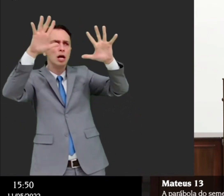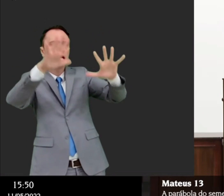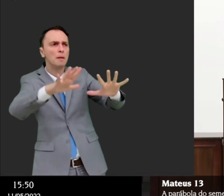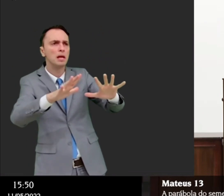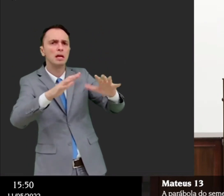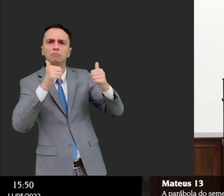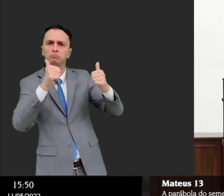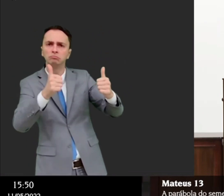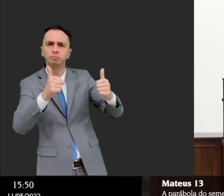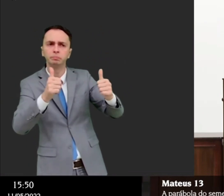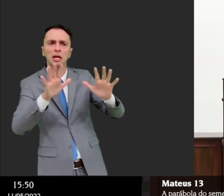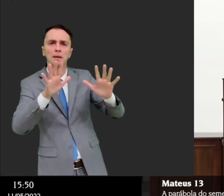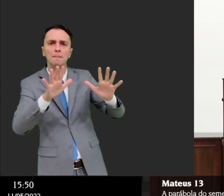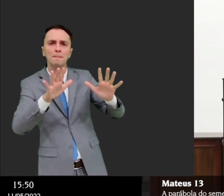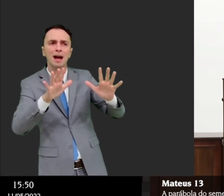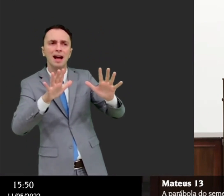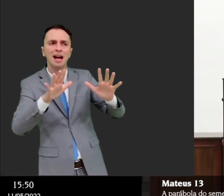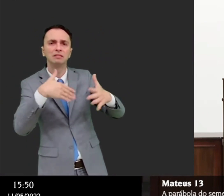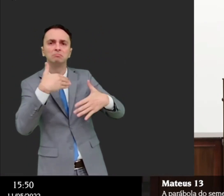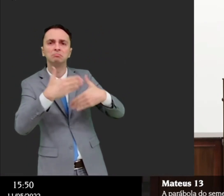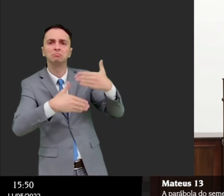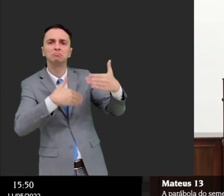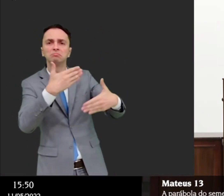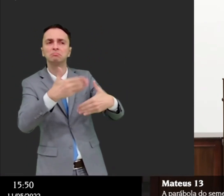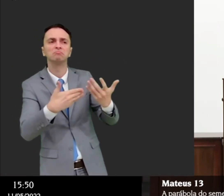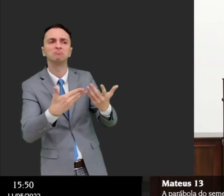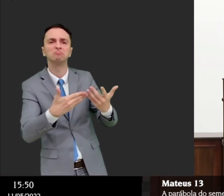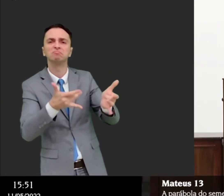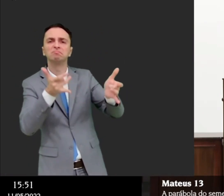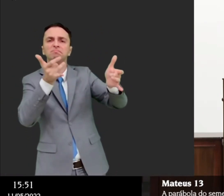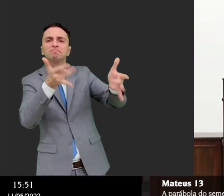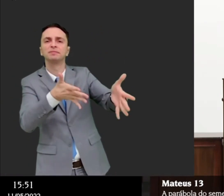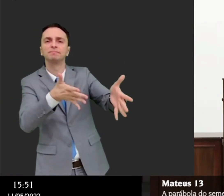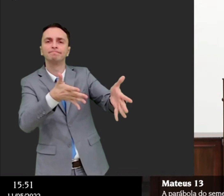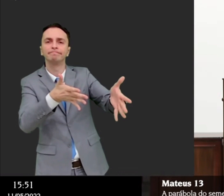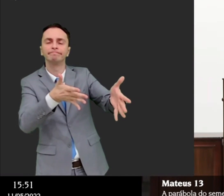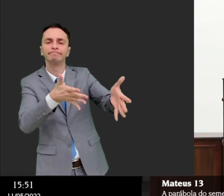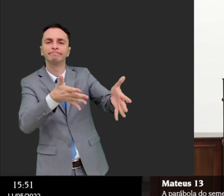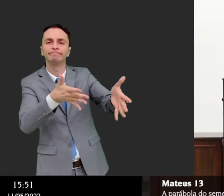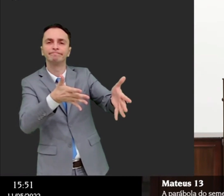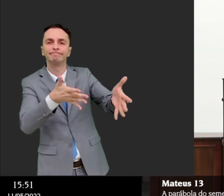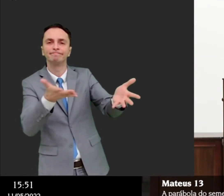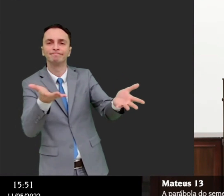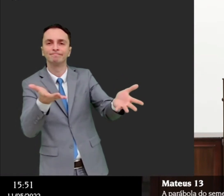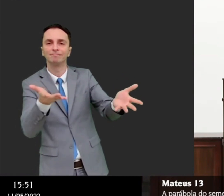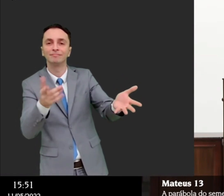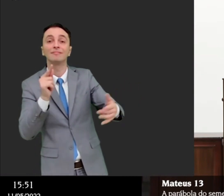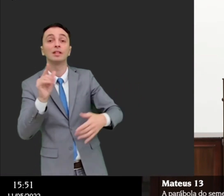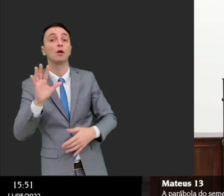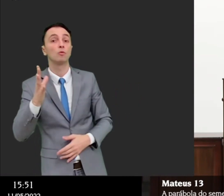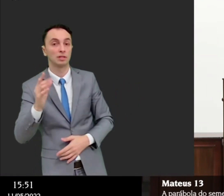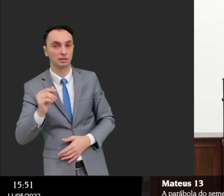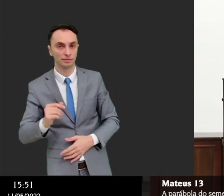mas caiu junto ao caminho. E junto ao caminho vem o quê? Os irmãos podem